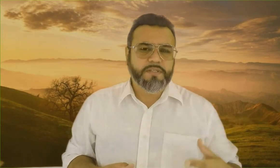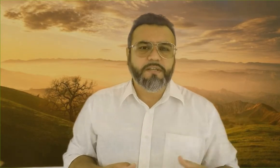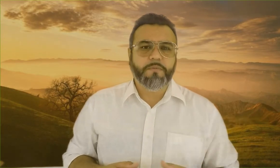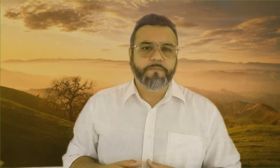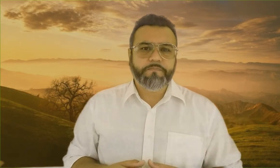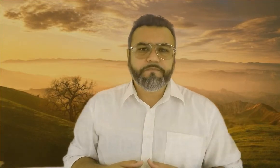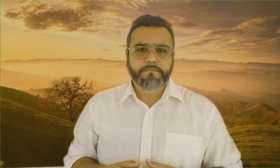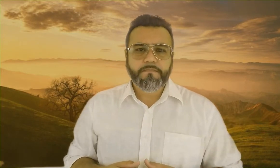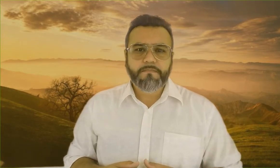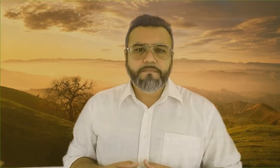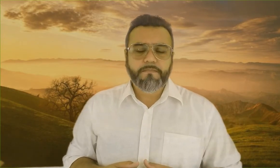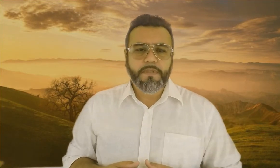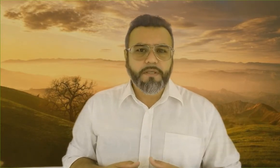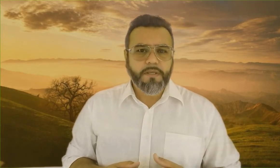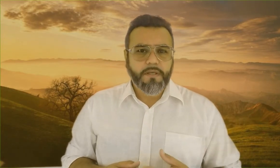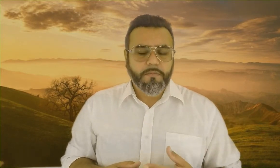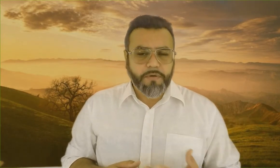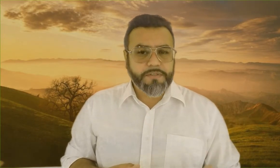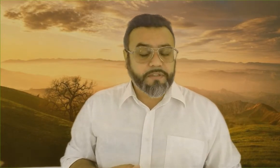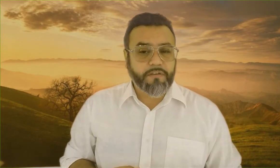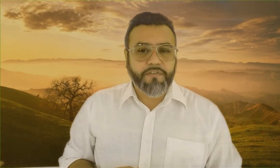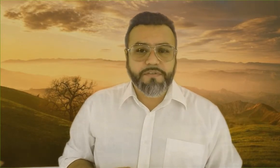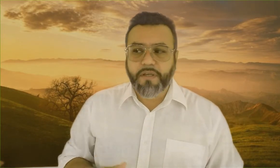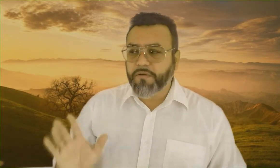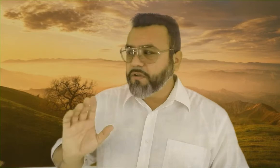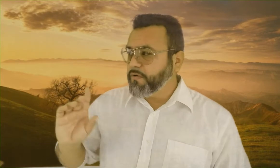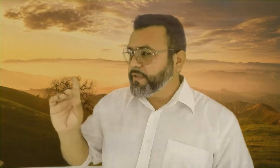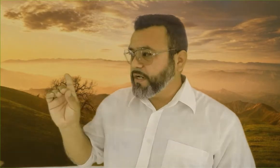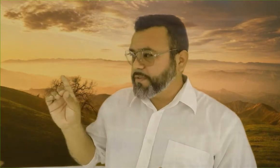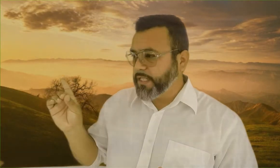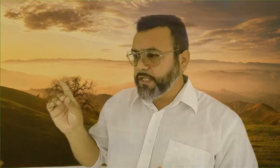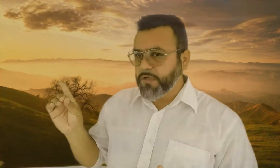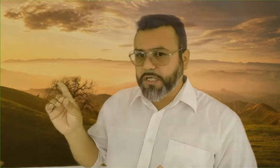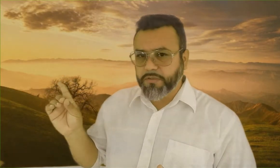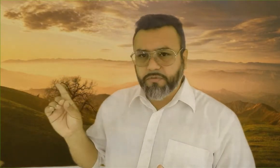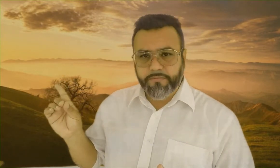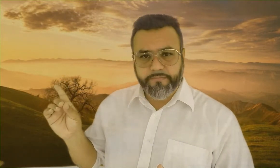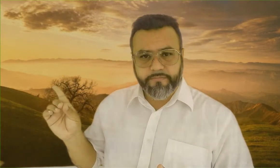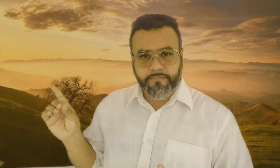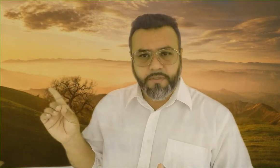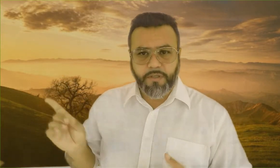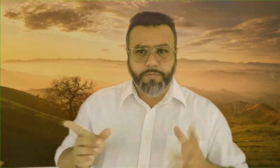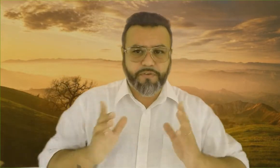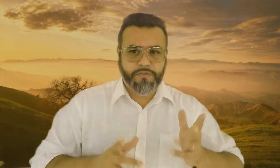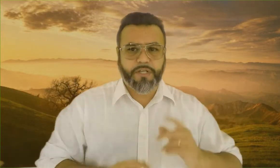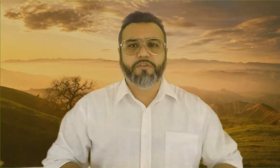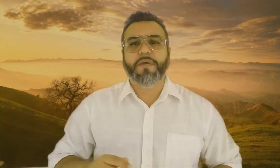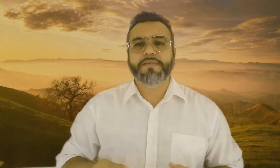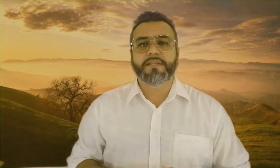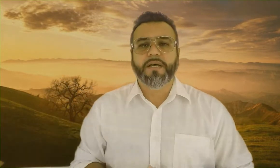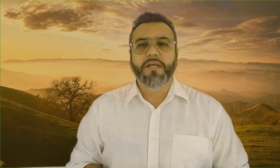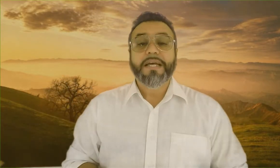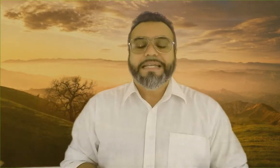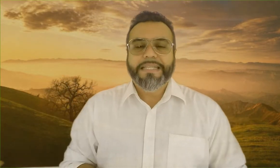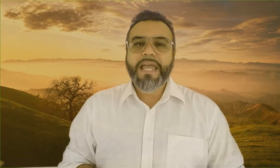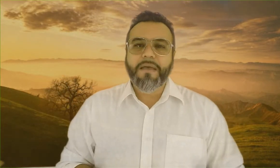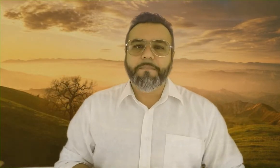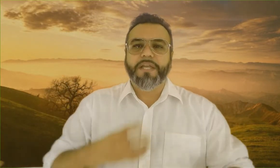município, uma coisa que eu tenho visto é coloca o intérprete lá no canto e o professor aqui no meio ensinando. De repente,